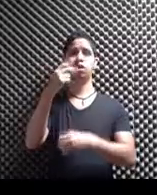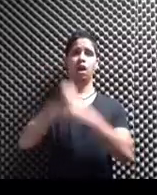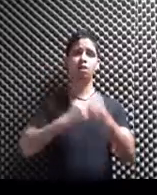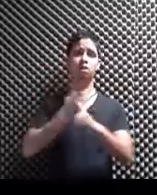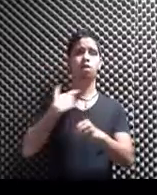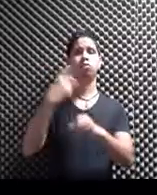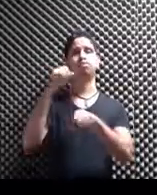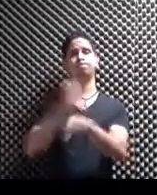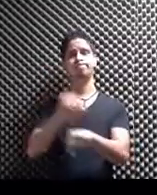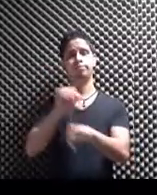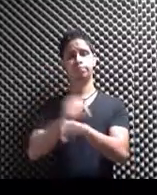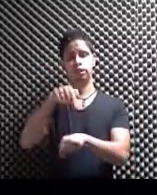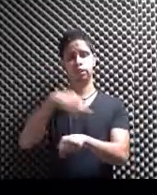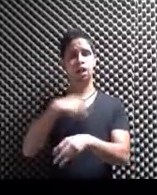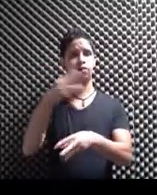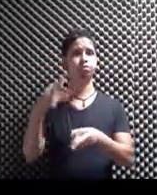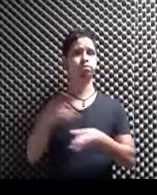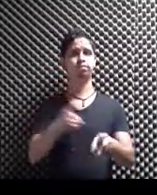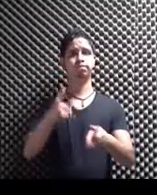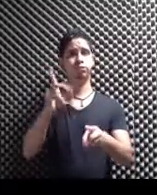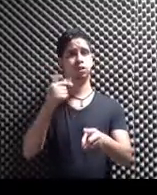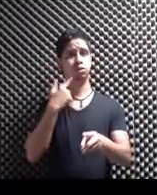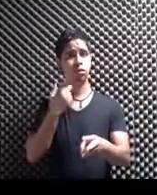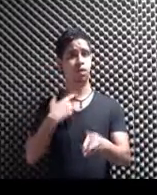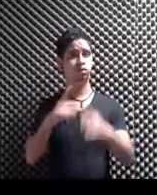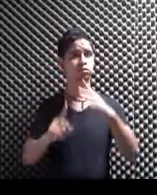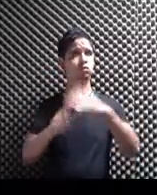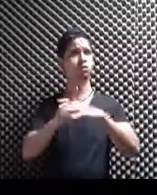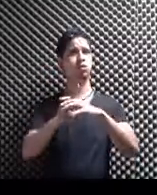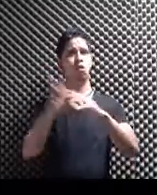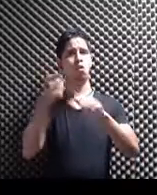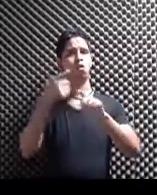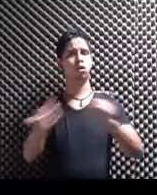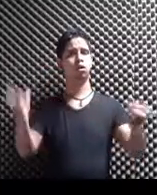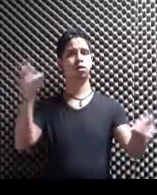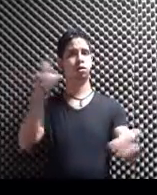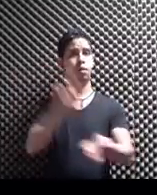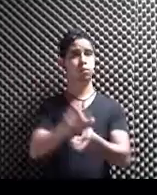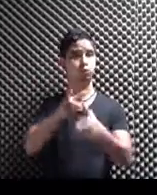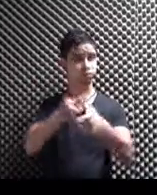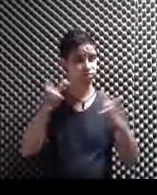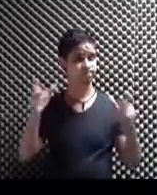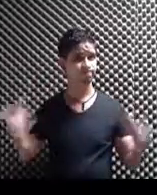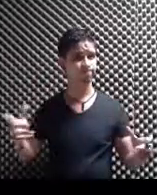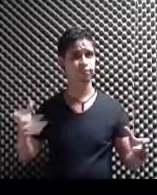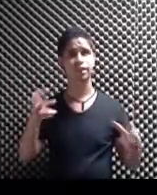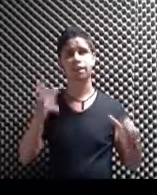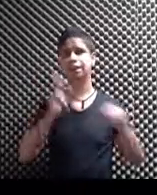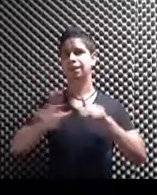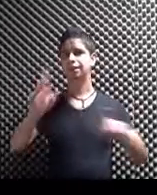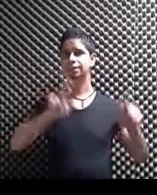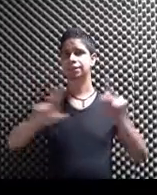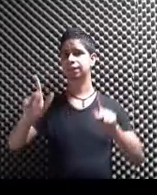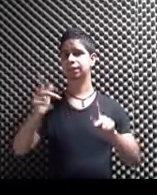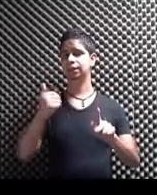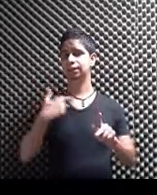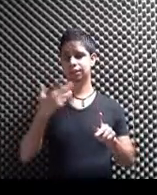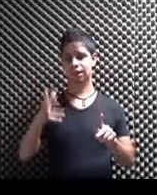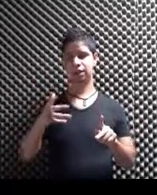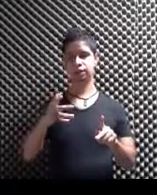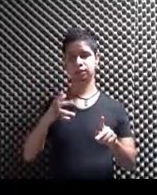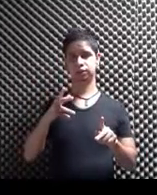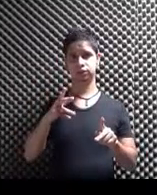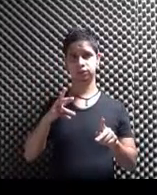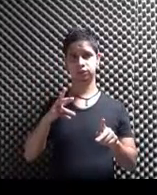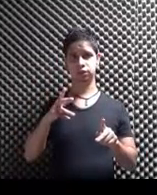de esta manera se está dando un cambio bastante grande en el que la persona ya está dejando a un lado lo que